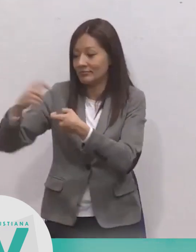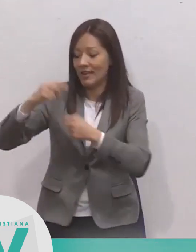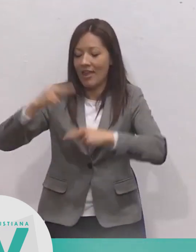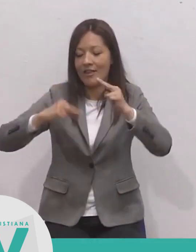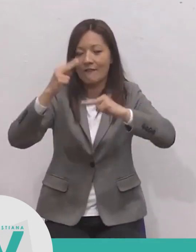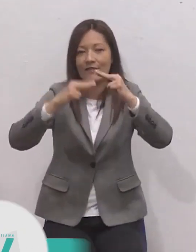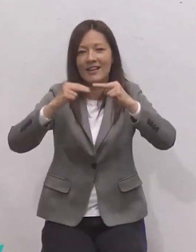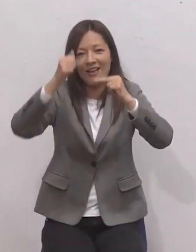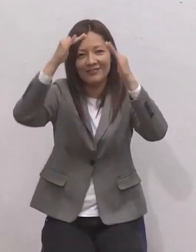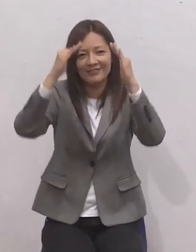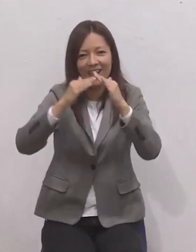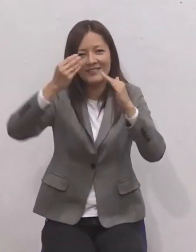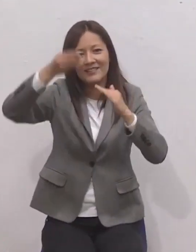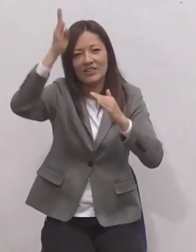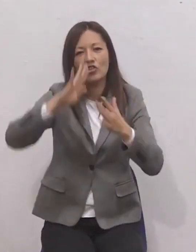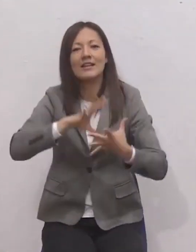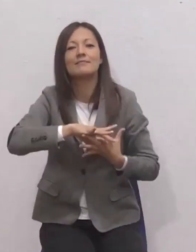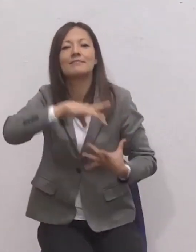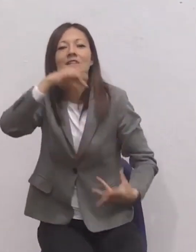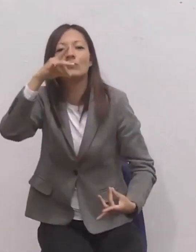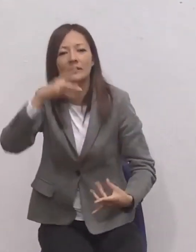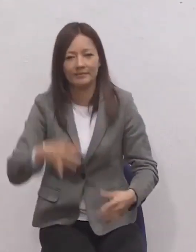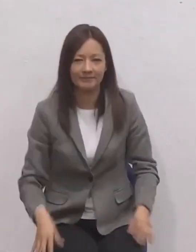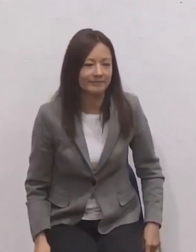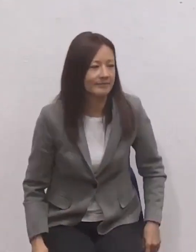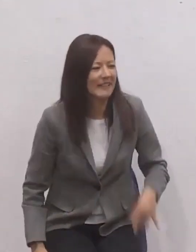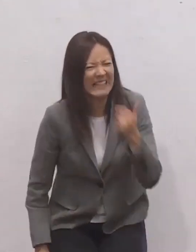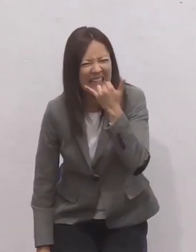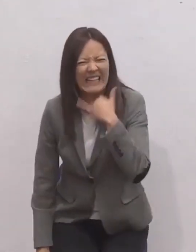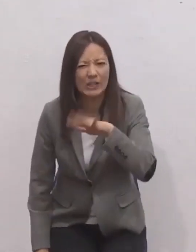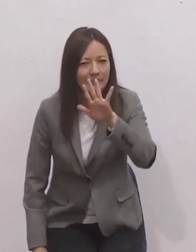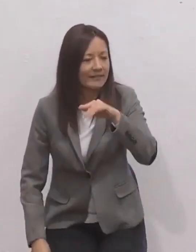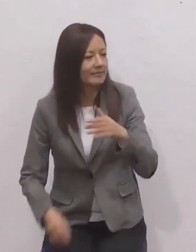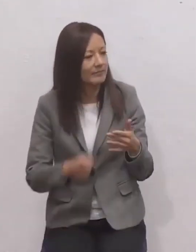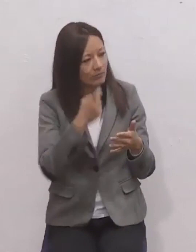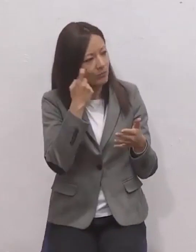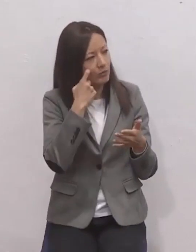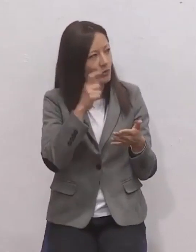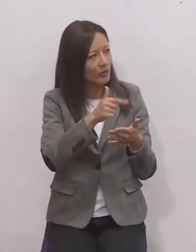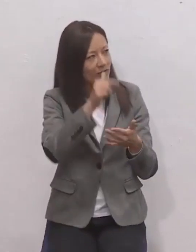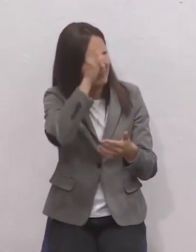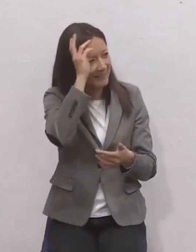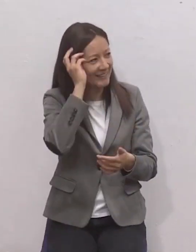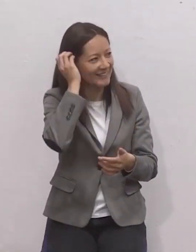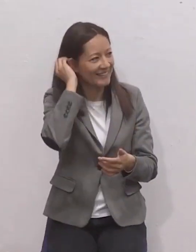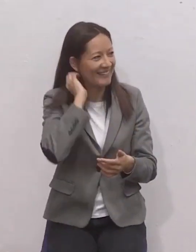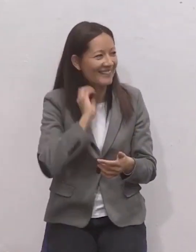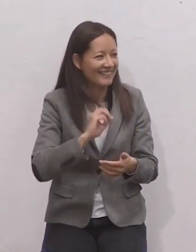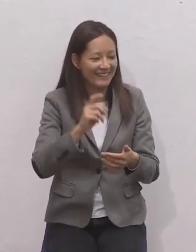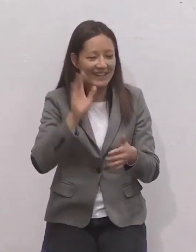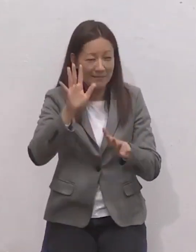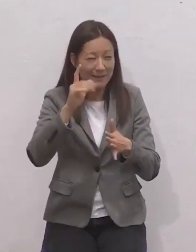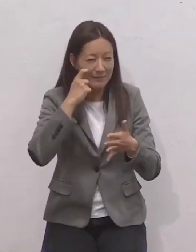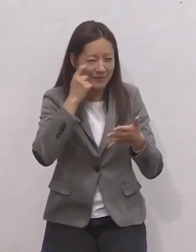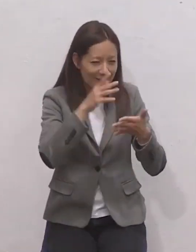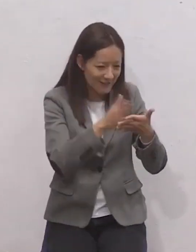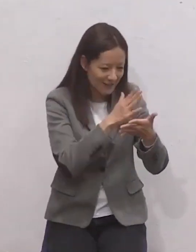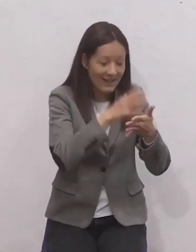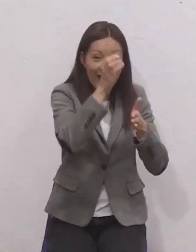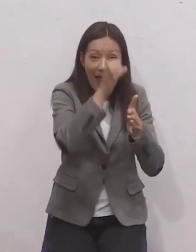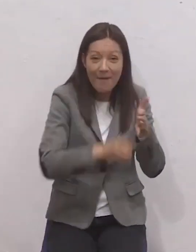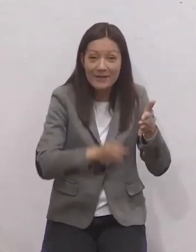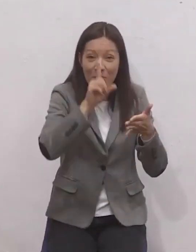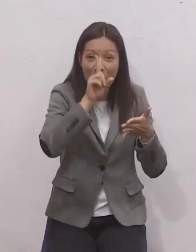de Dios en el Espíritu. Pero mentiras, ese no era el versículo. Ya sé por qué era el 11, pero sirvió, ¿no? Pero mire ahora el capítulo